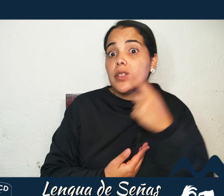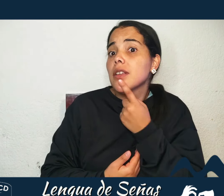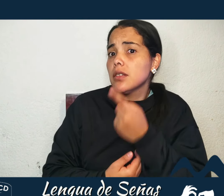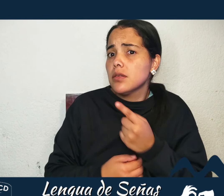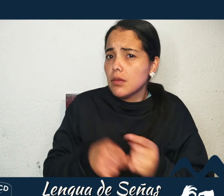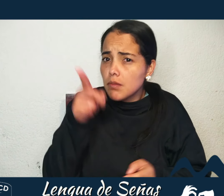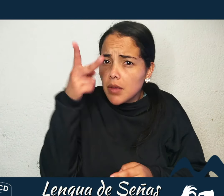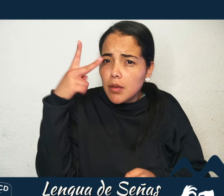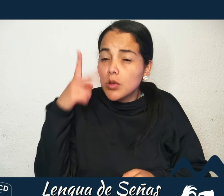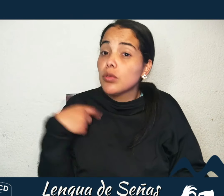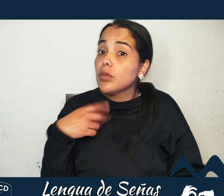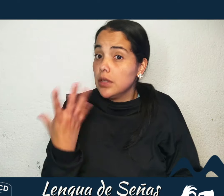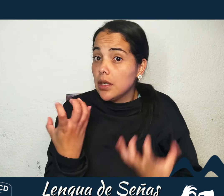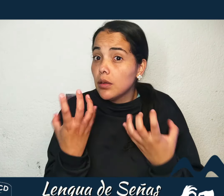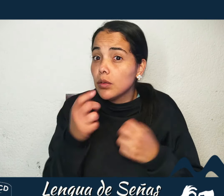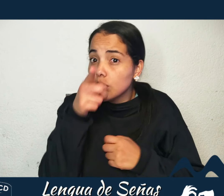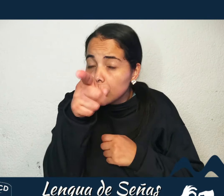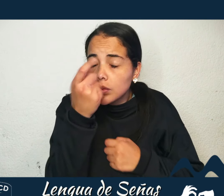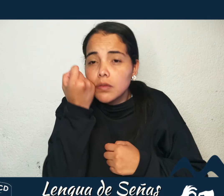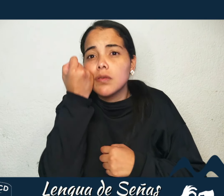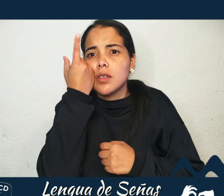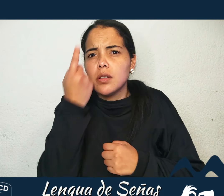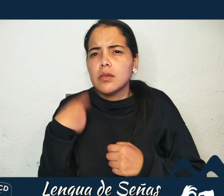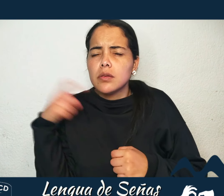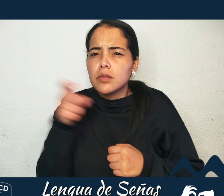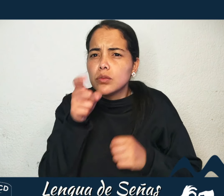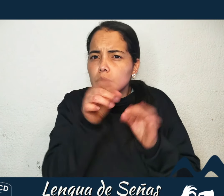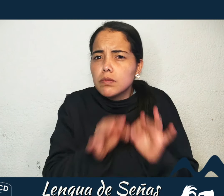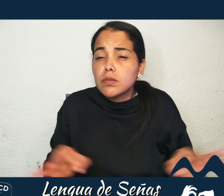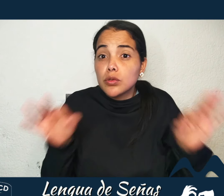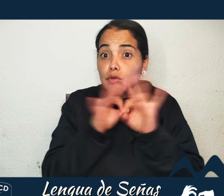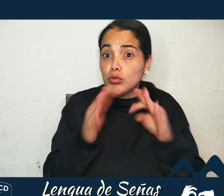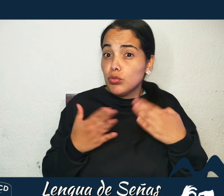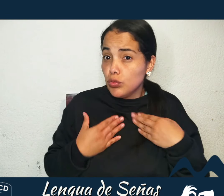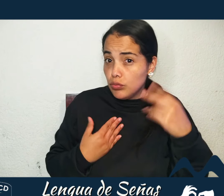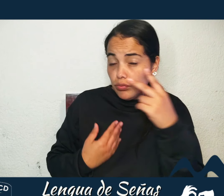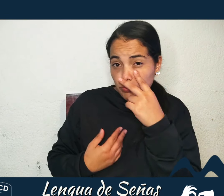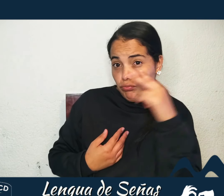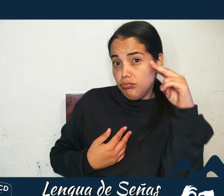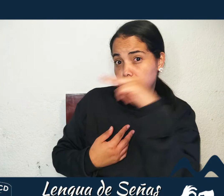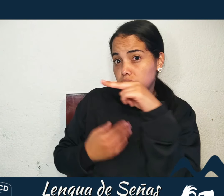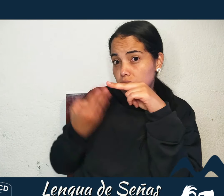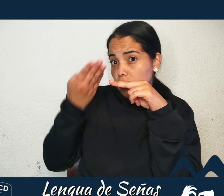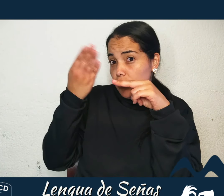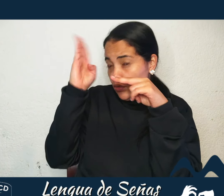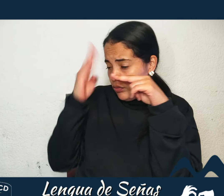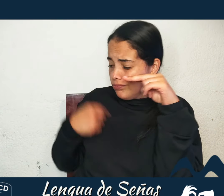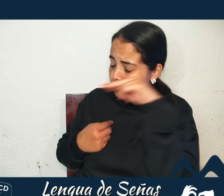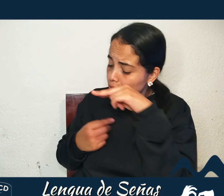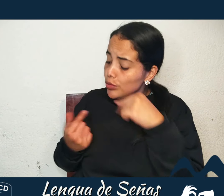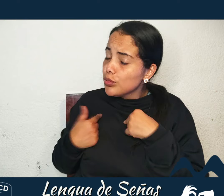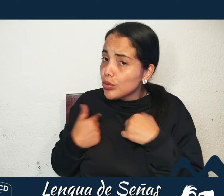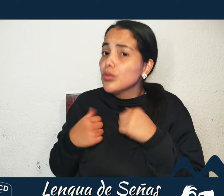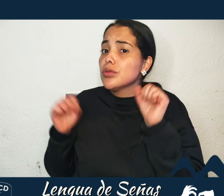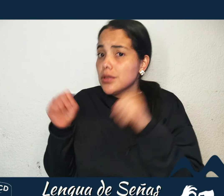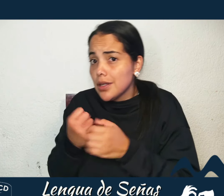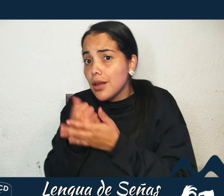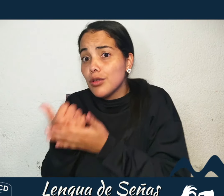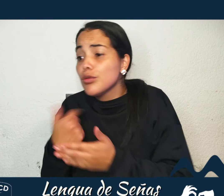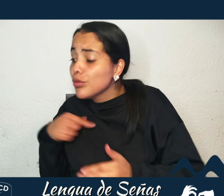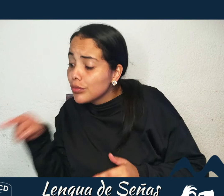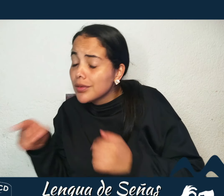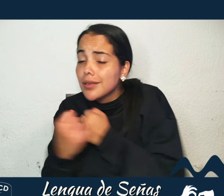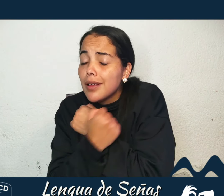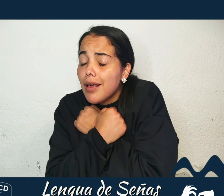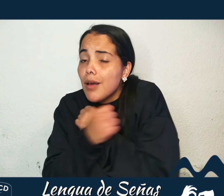Pablo, yo quiero que entiendas algo muy importante. Ante mis ojos, tú estás en gracia.